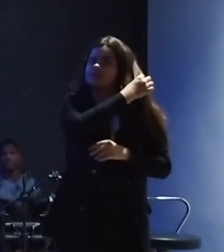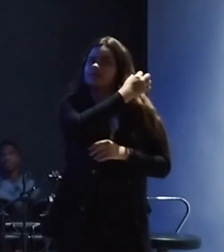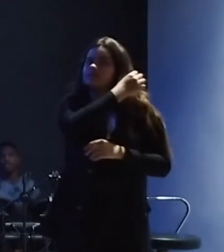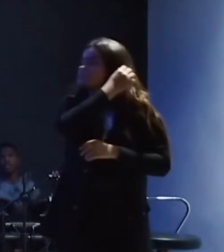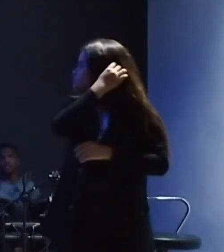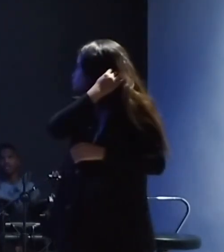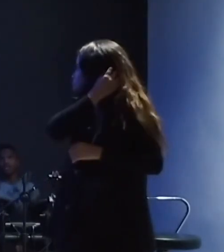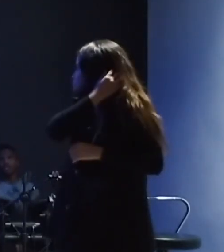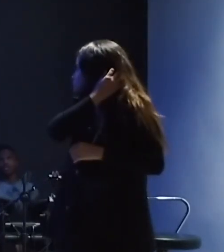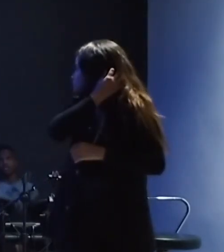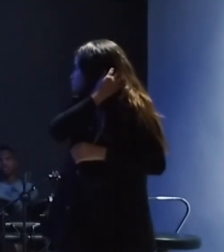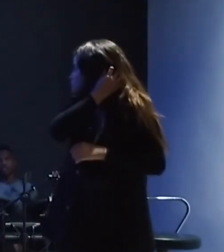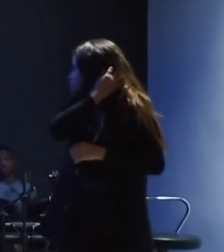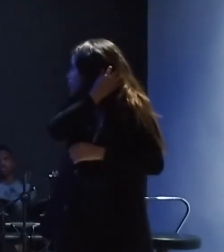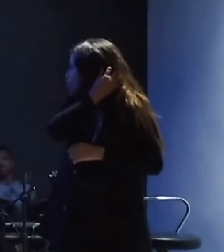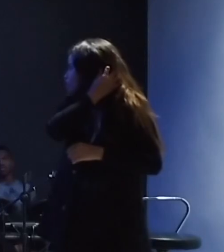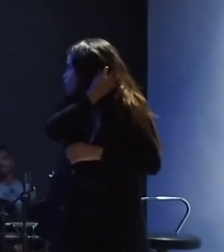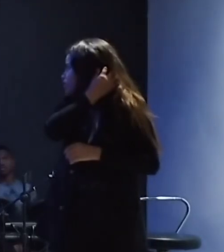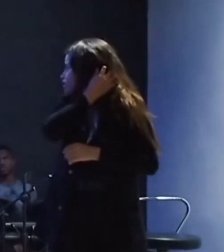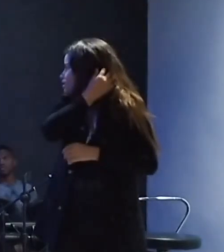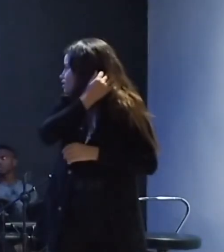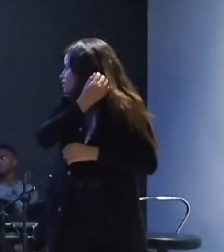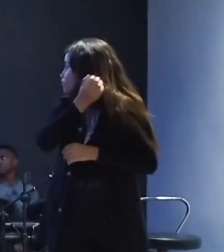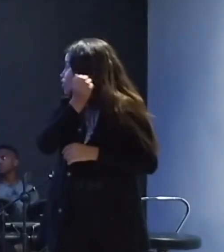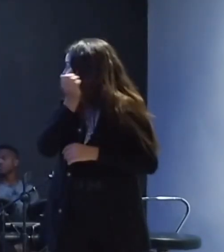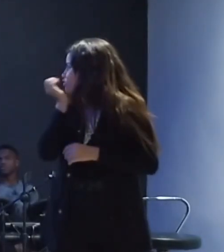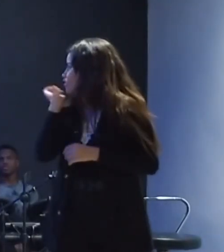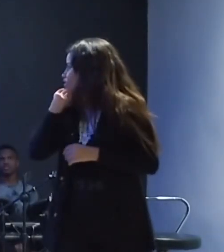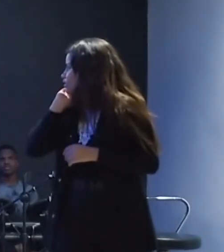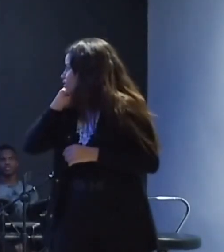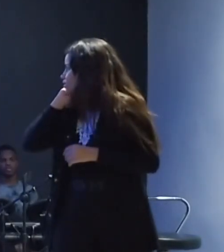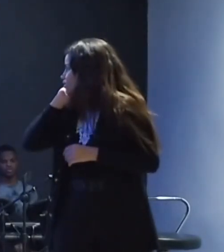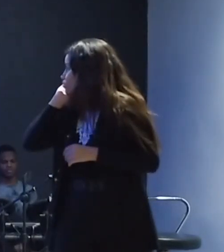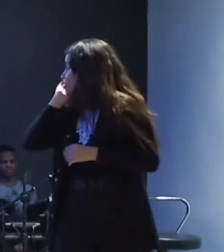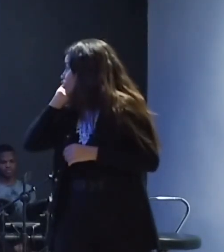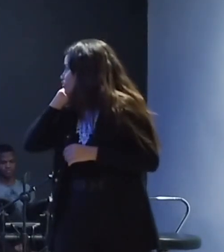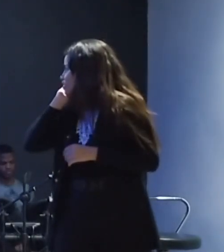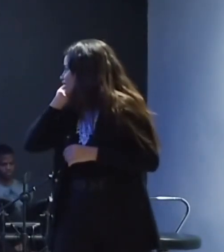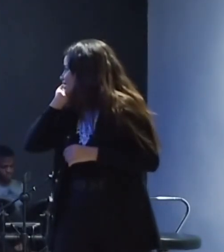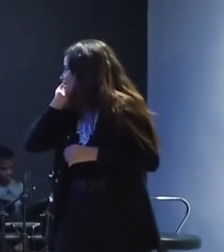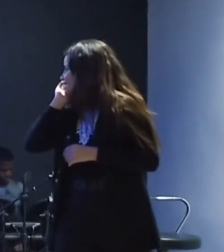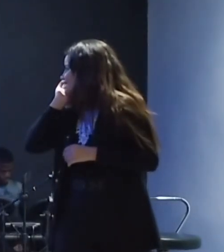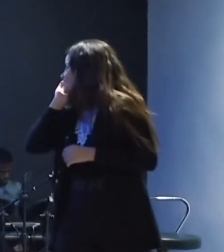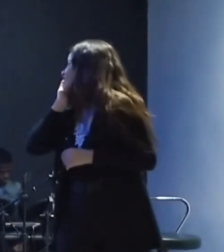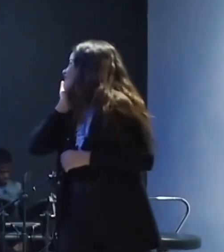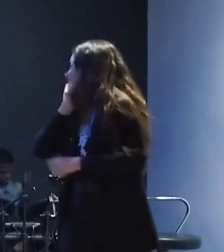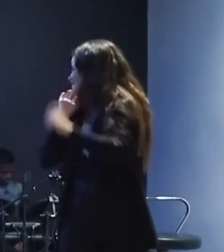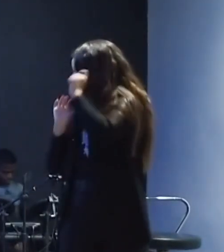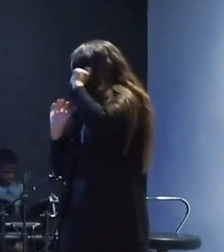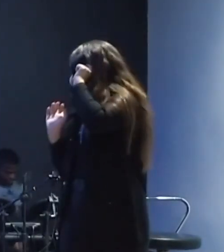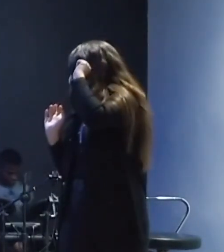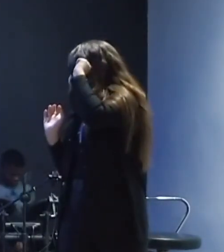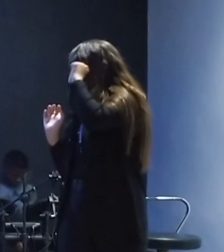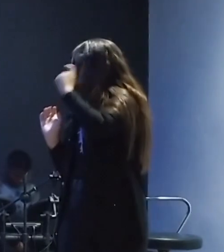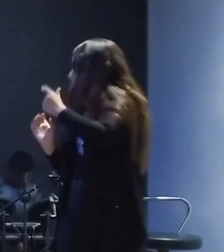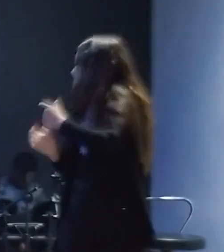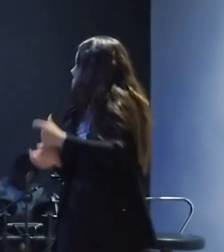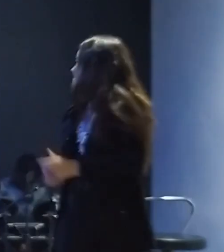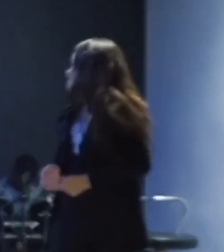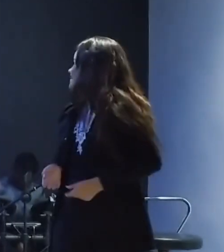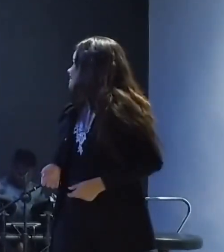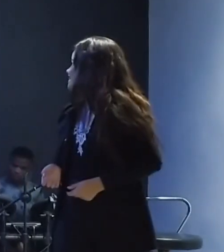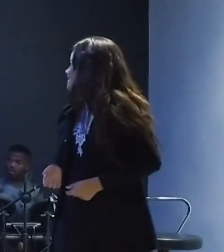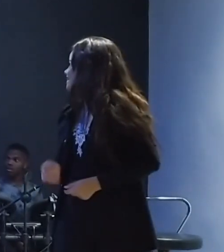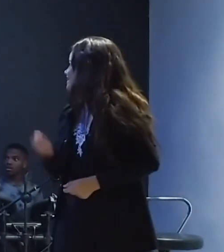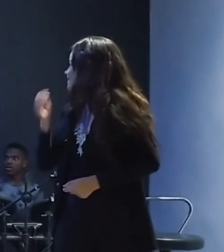Quando nós vamos estar cantando, você medita no que você está vivendo dentro da sua casa. E eu quero convidar depois aqui na